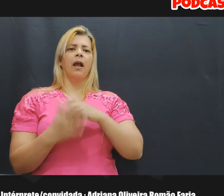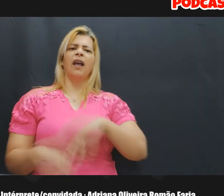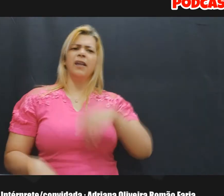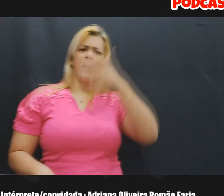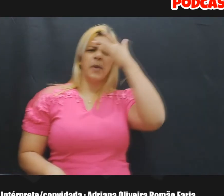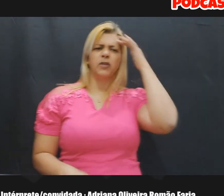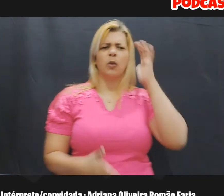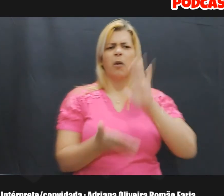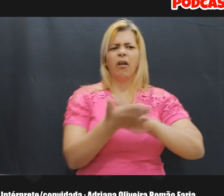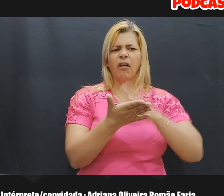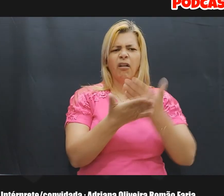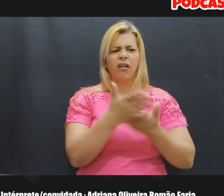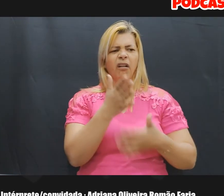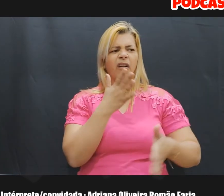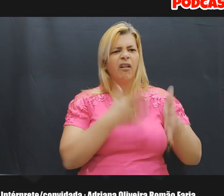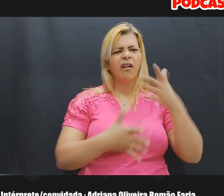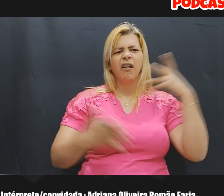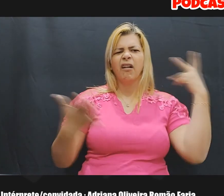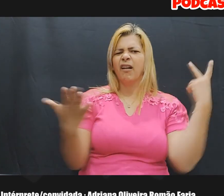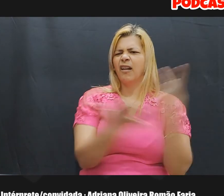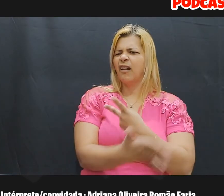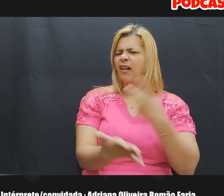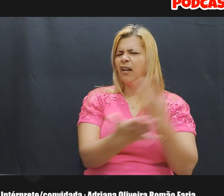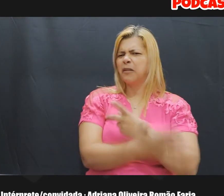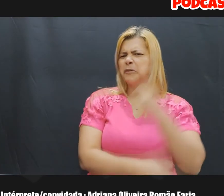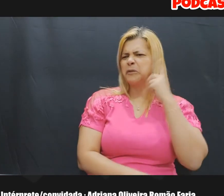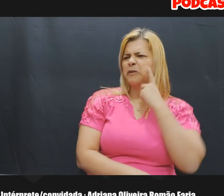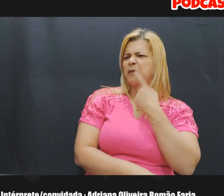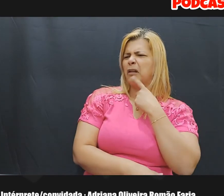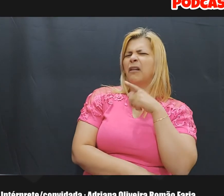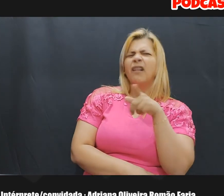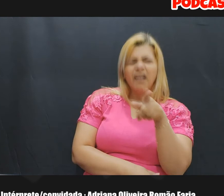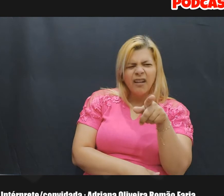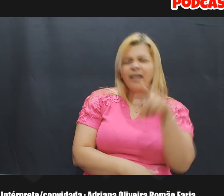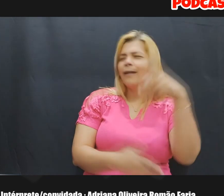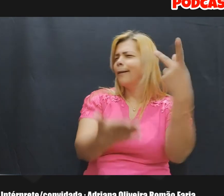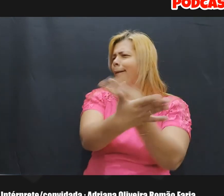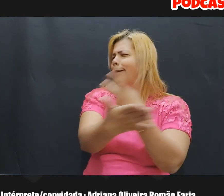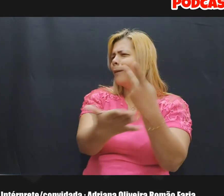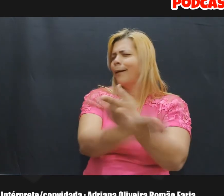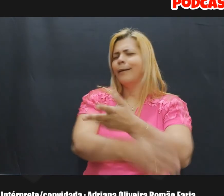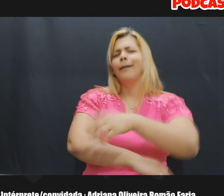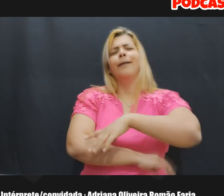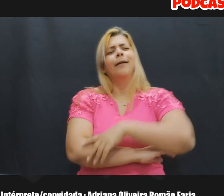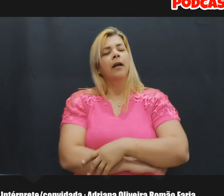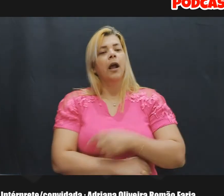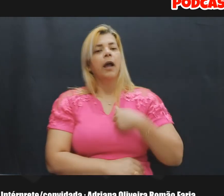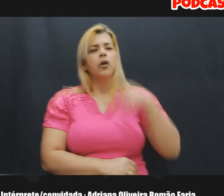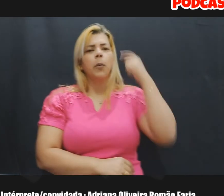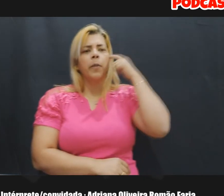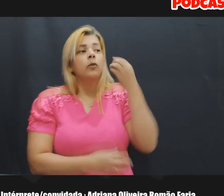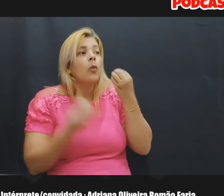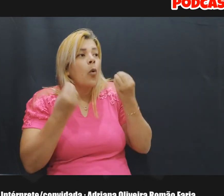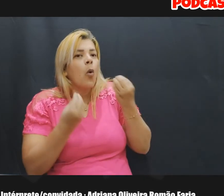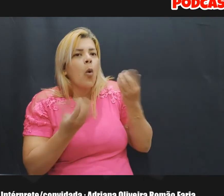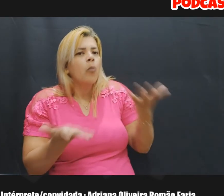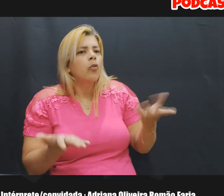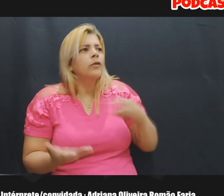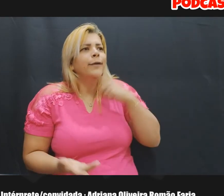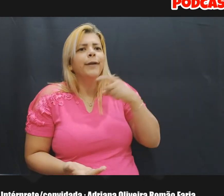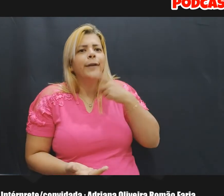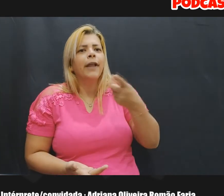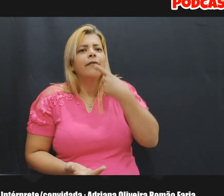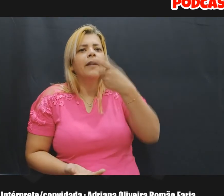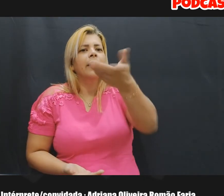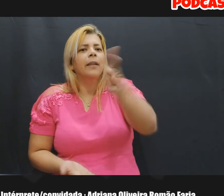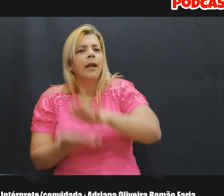fazendo tudo errado, o surdo não entendendo. Aí a gente fica pensando assim, meu Deus, mas como pode? Inclusive a